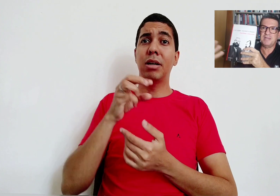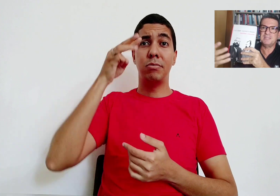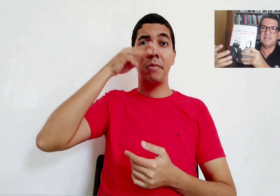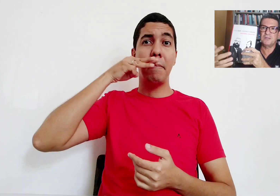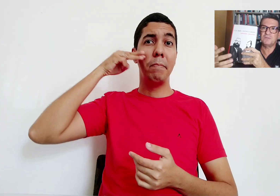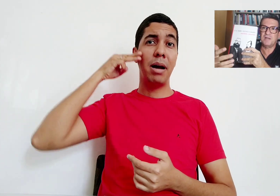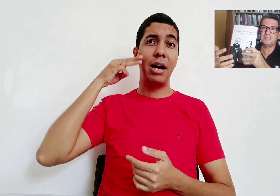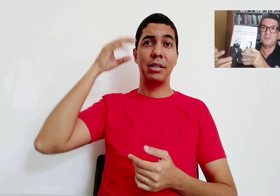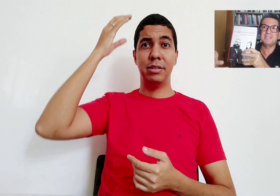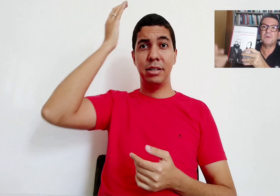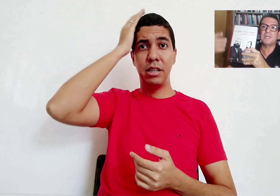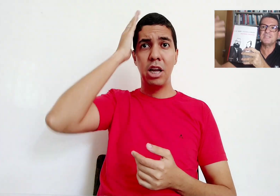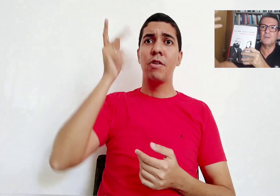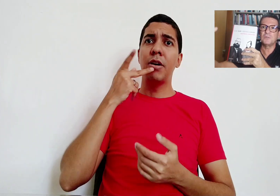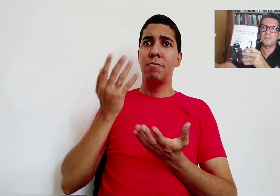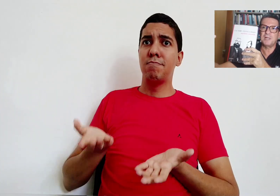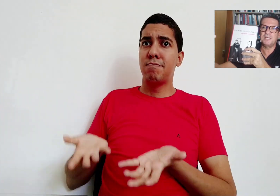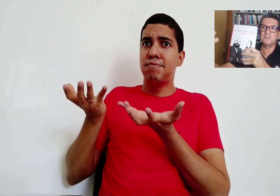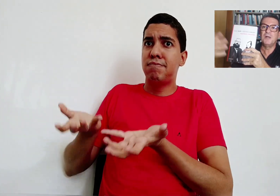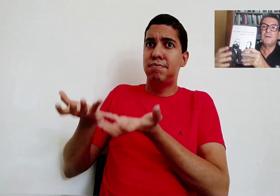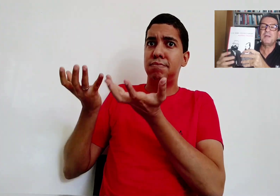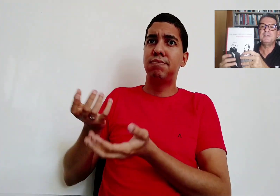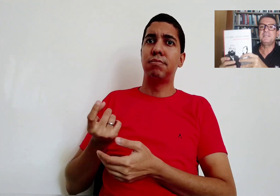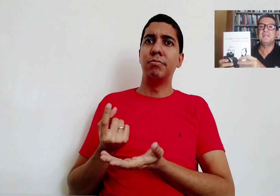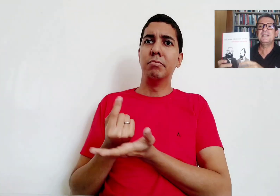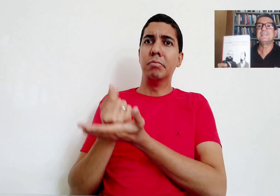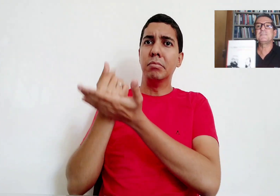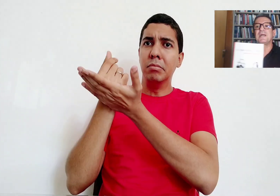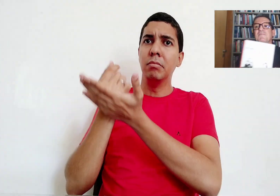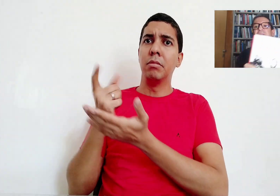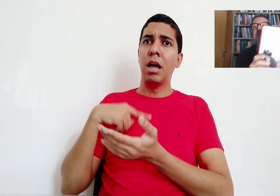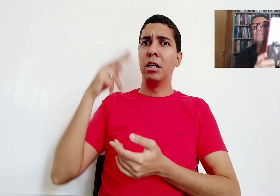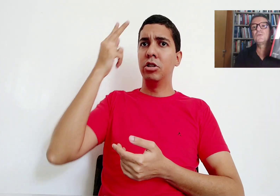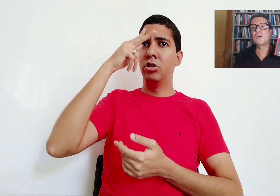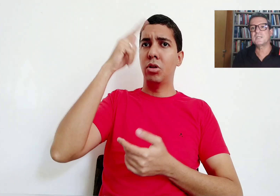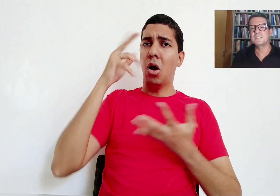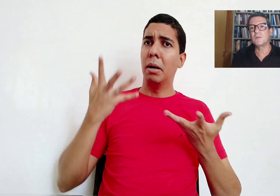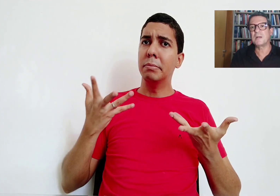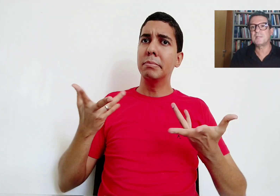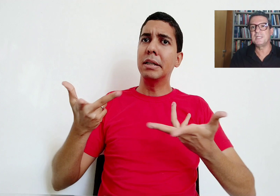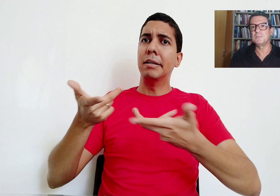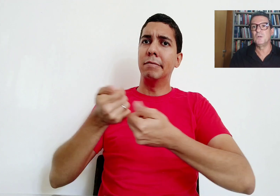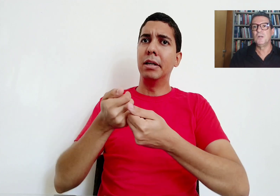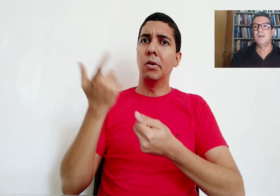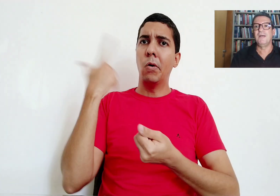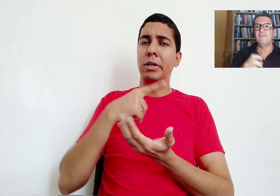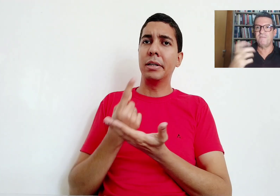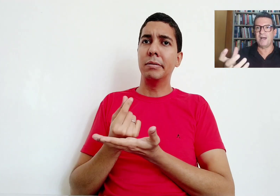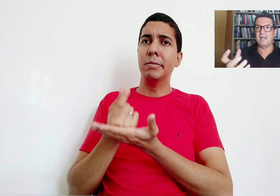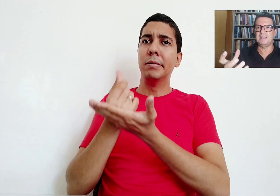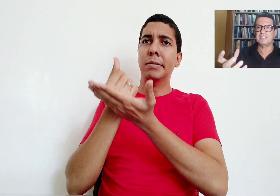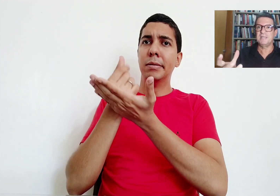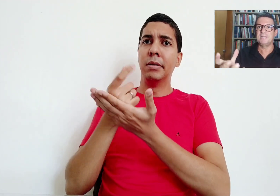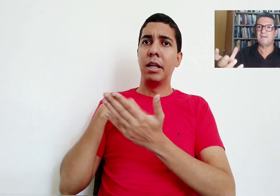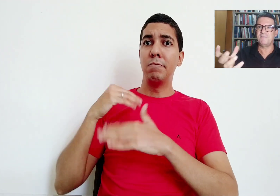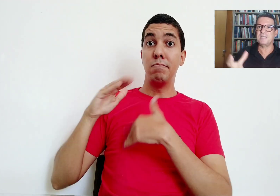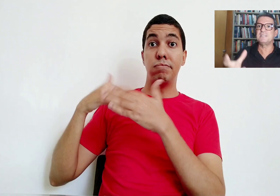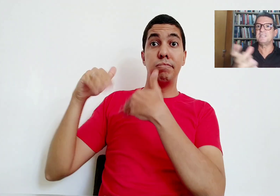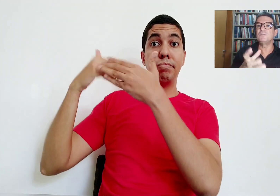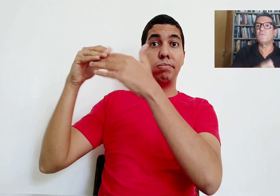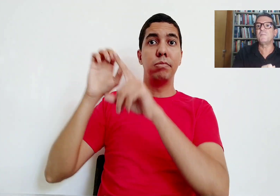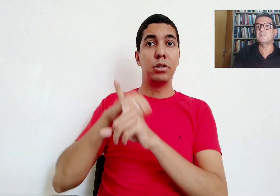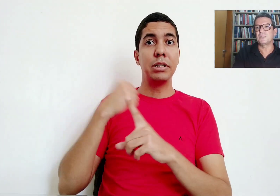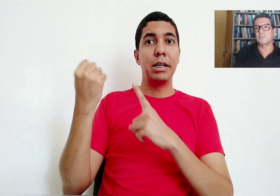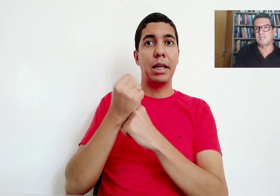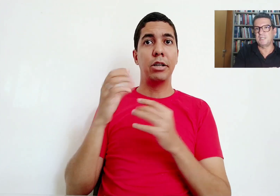capitalista, Marx e Engels fazem uma exaltação do capitalismo para dizer das maravilhas históricas que o capitalismo faz na fase